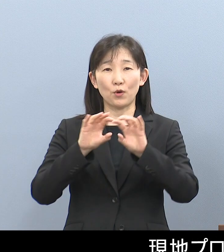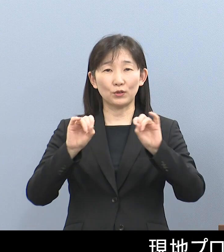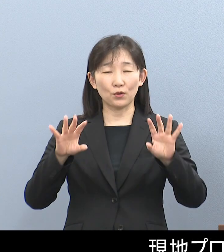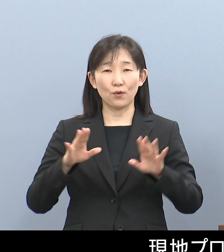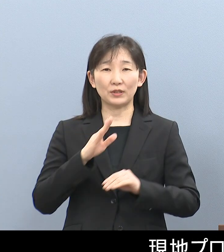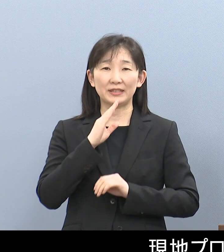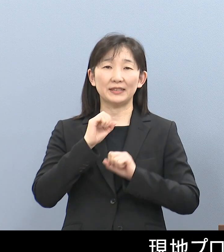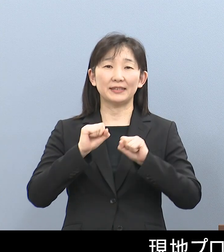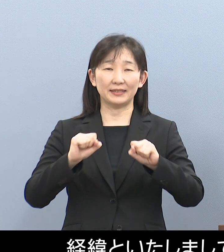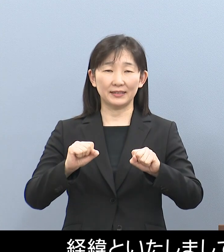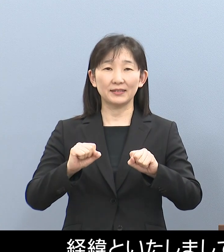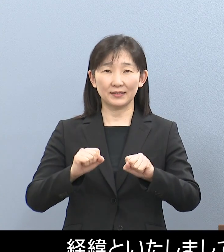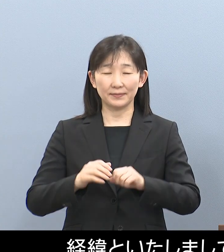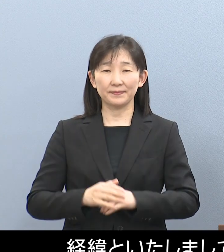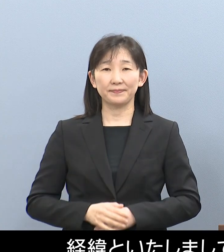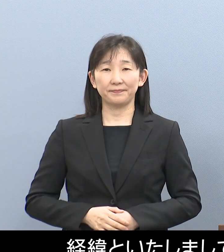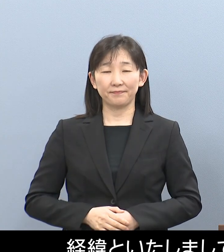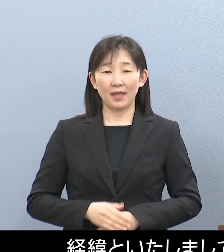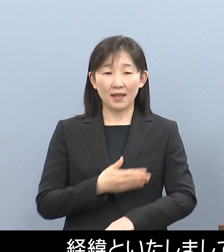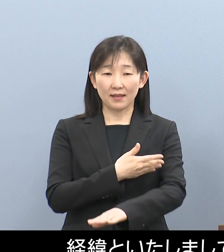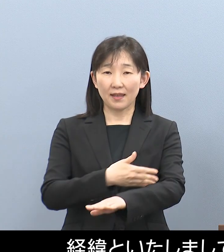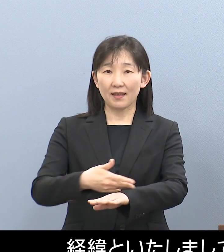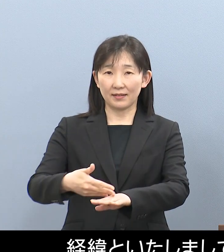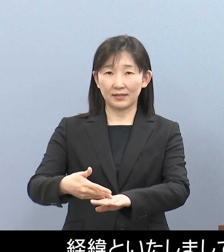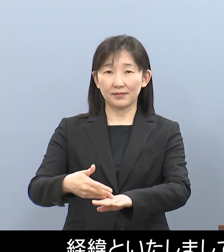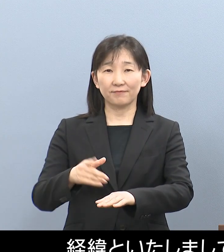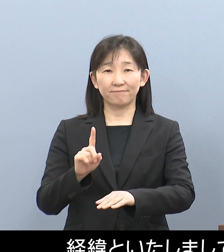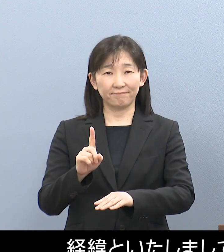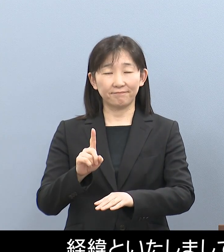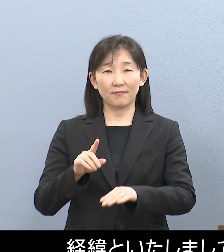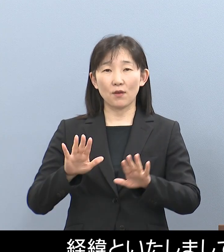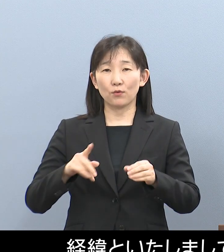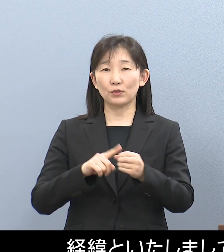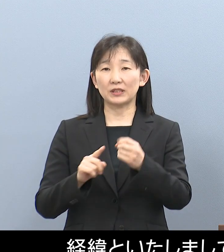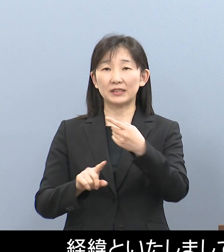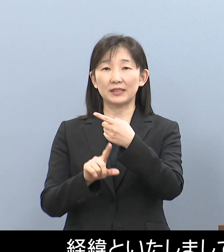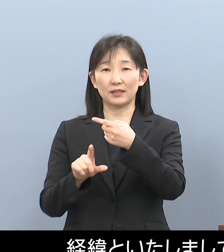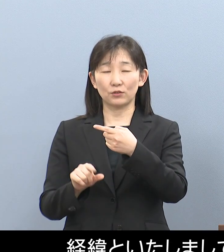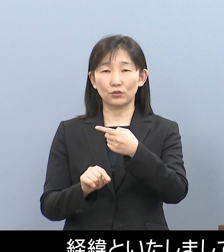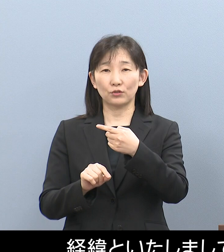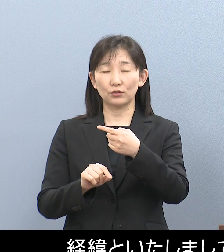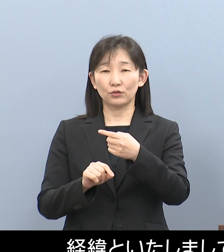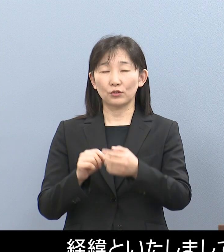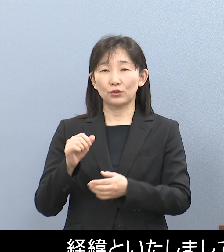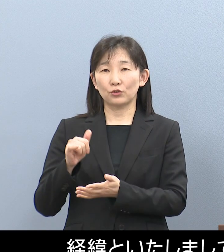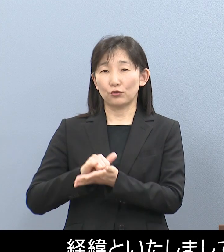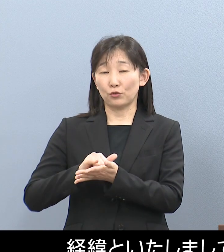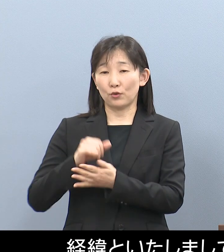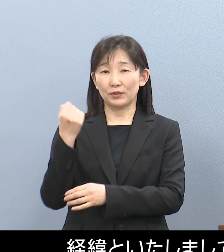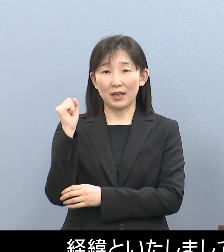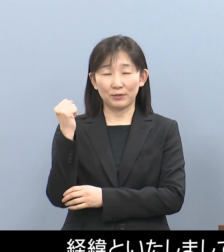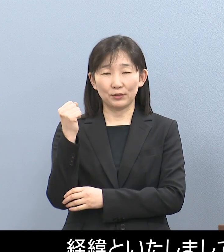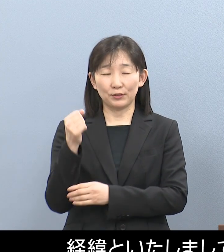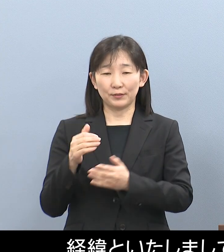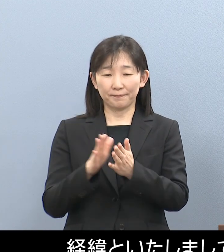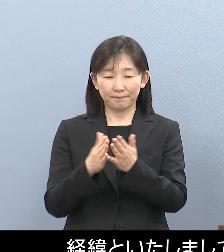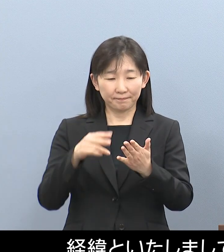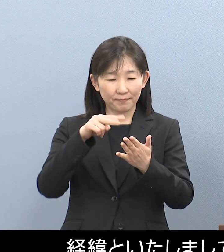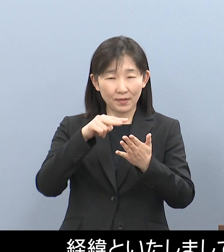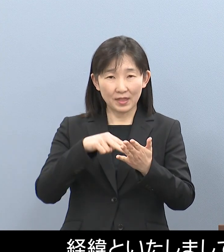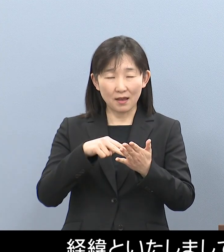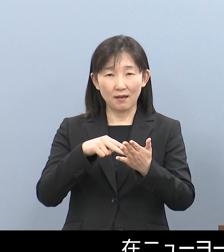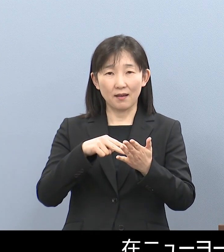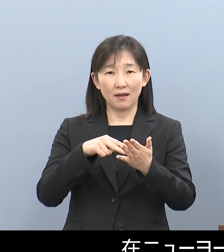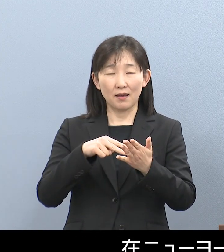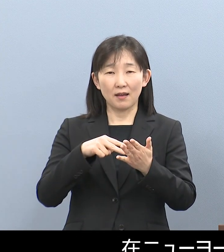。経緯といたしましては本年1月のニューヨークタイムズ紙の記事をご覧になられ